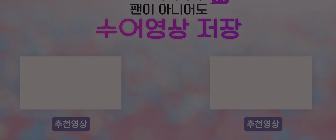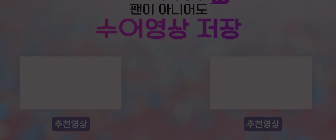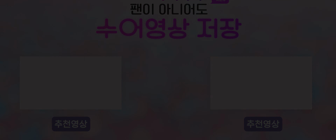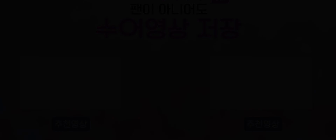다음 영상에서 만나요.